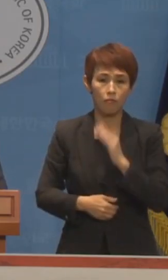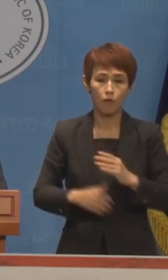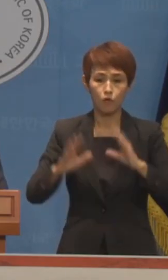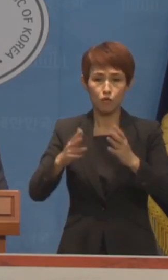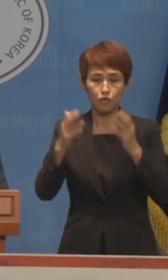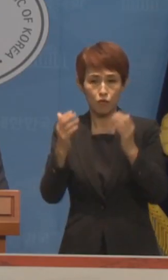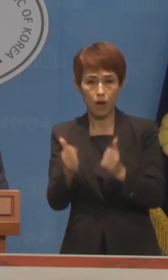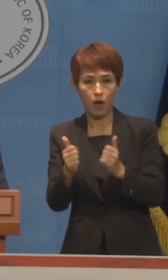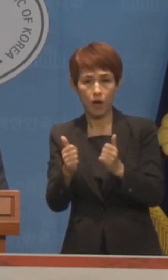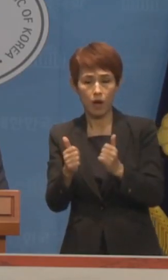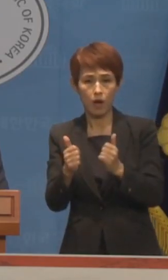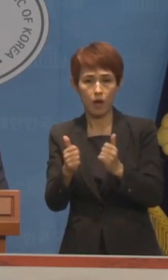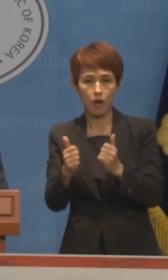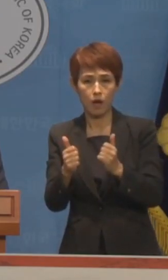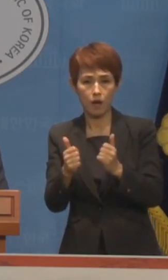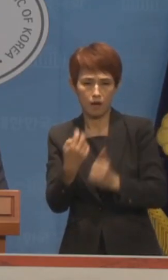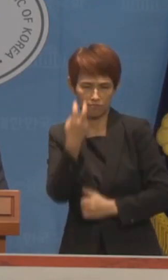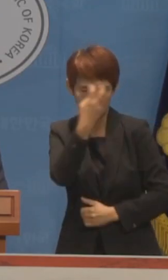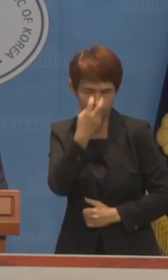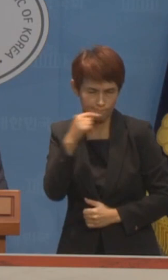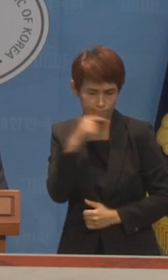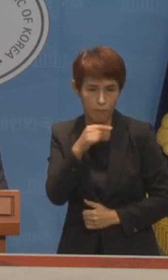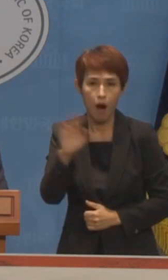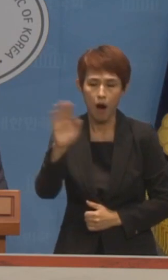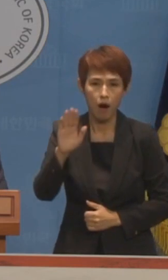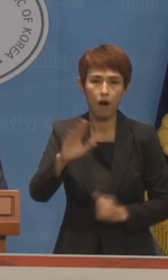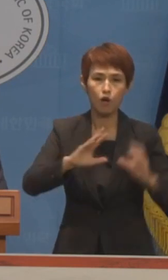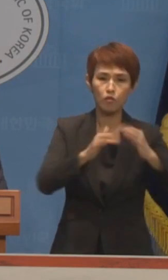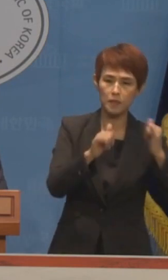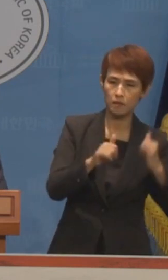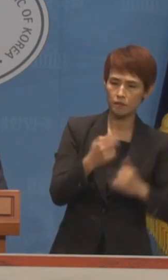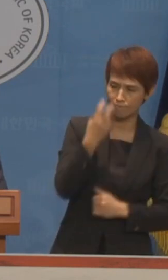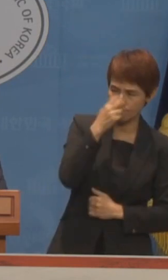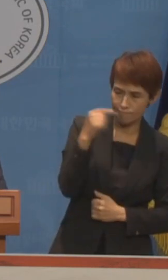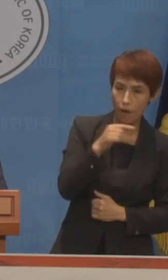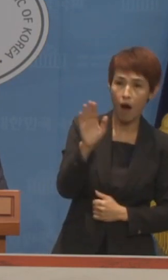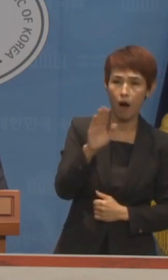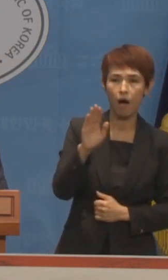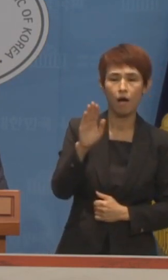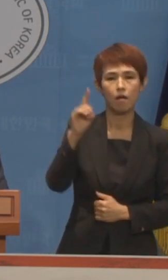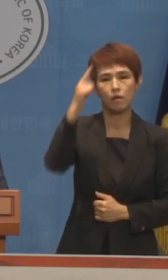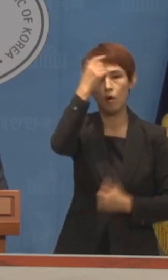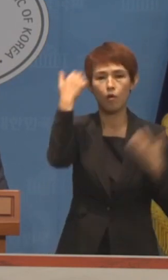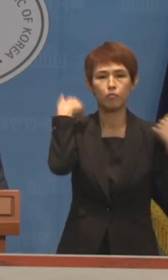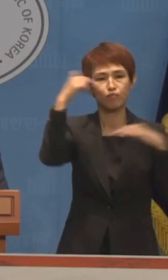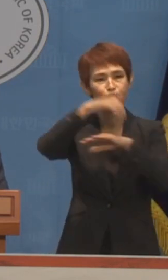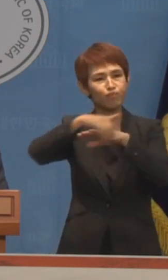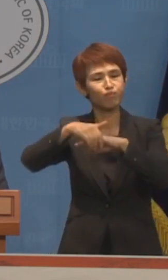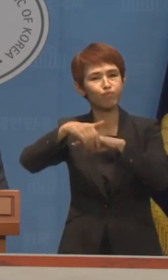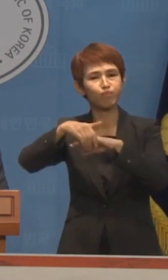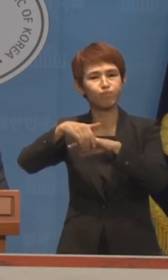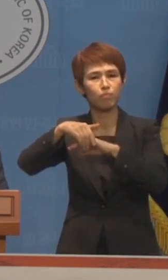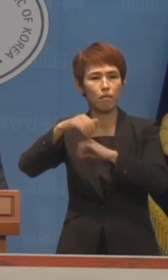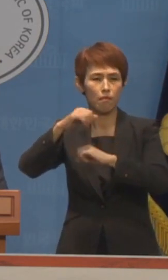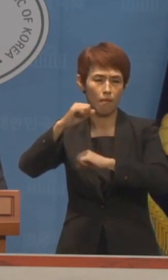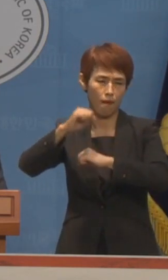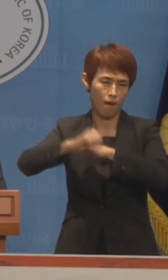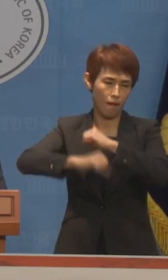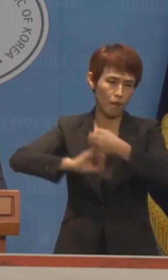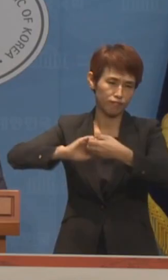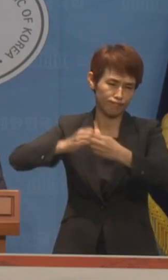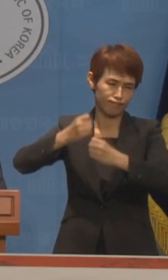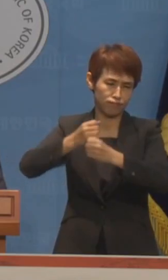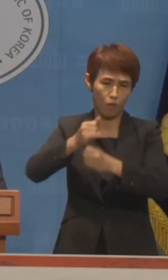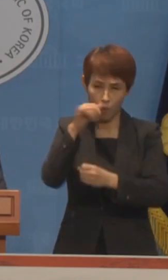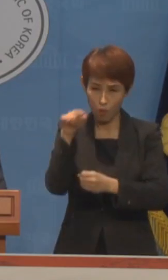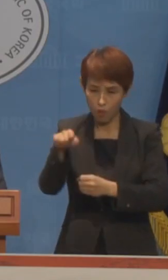통제를 전혀 사실상 받지 않고 정부의 계획대로, 의도대로 만들어지고 있어서 문제가 매우